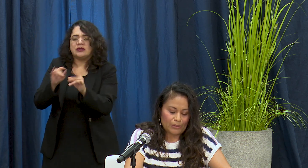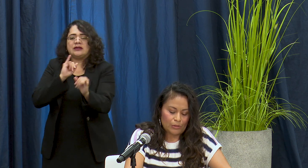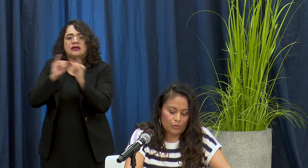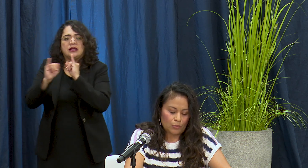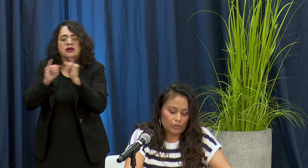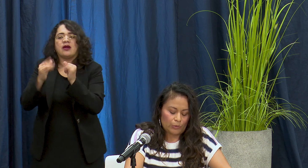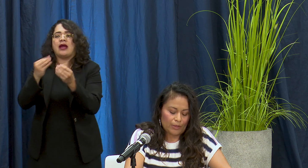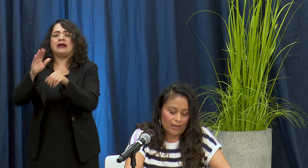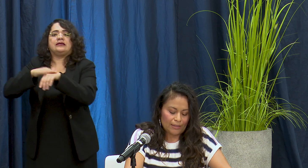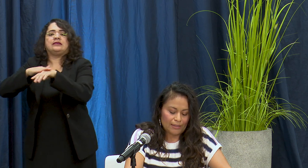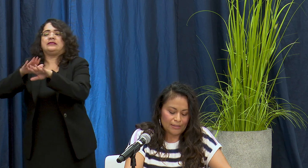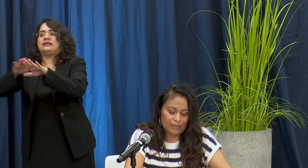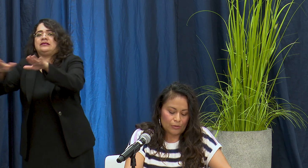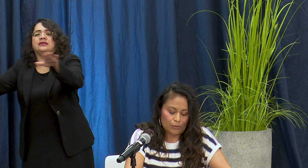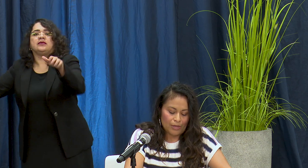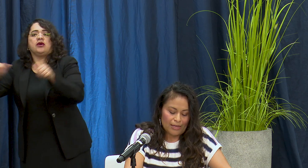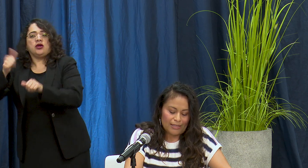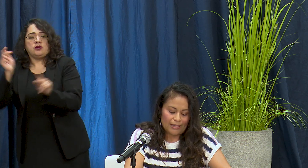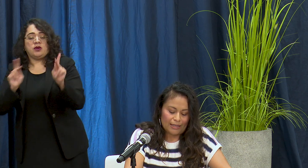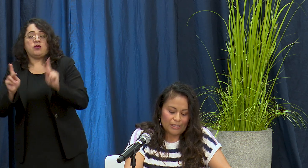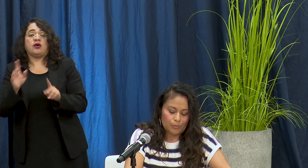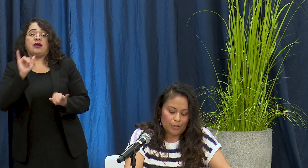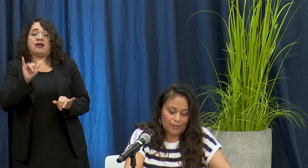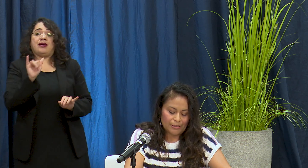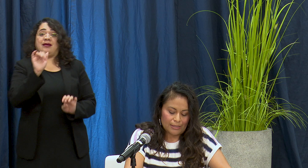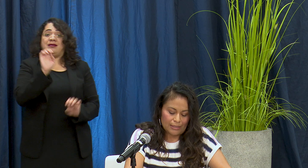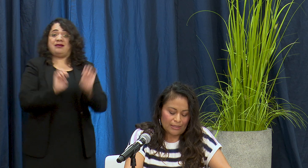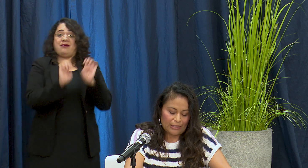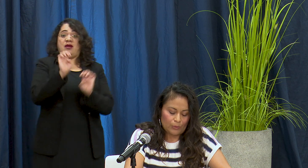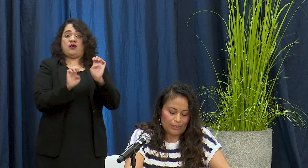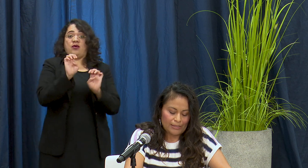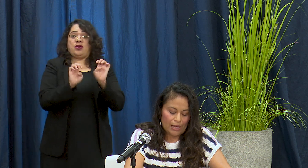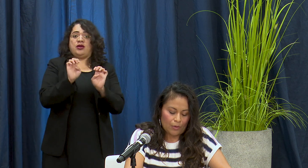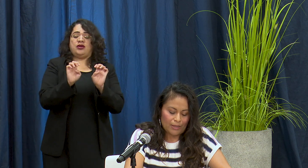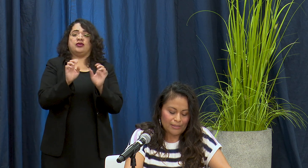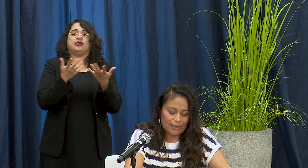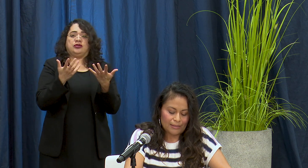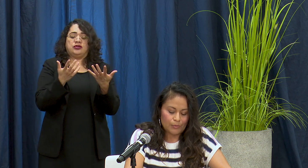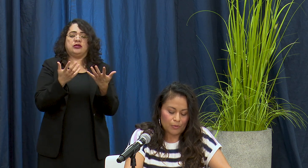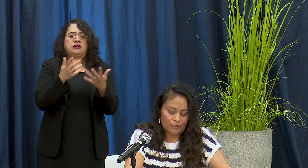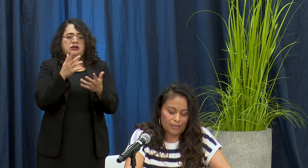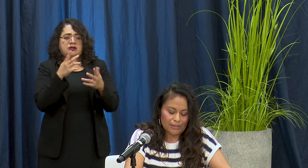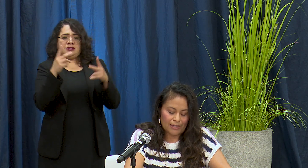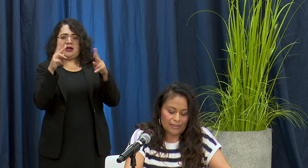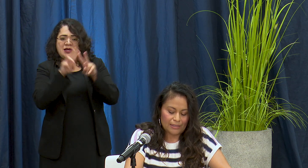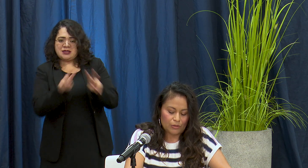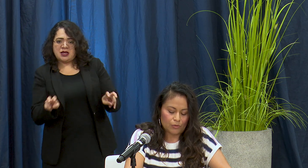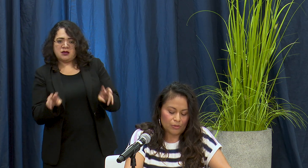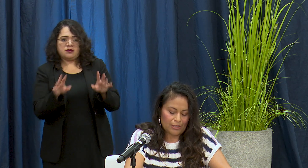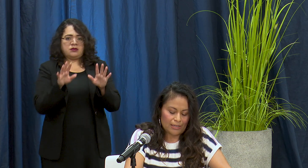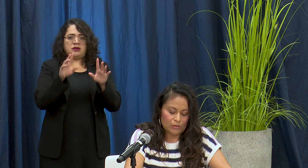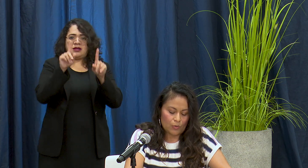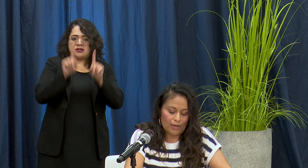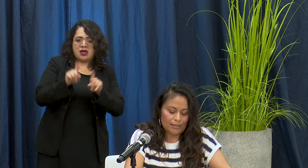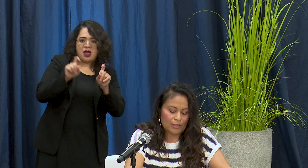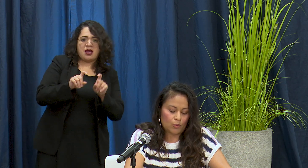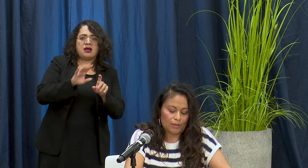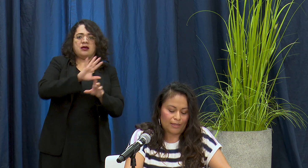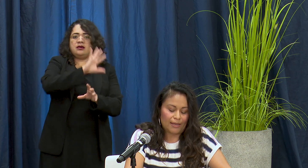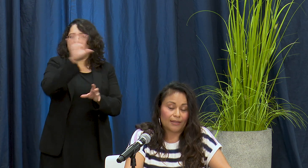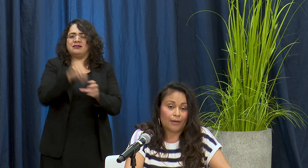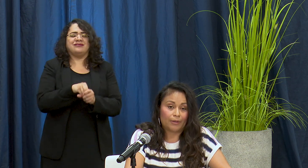de evaluación continuará creciendo, ya que las pruebas gratuitas ahora estarán disponibles en el sitio de la